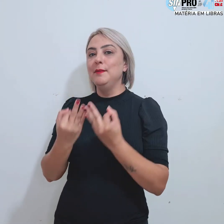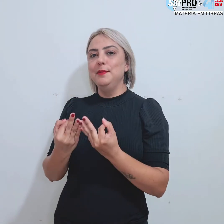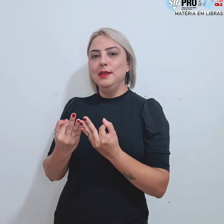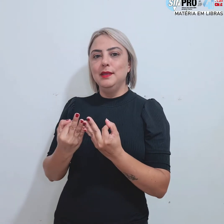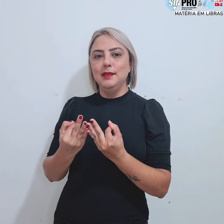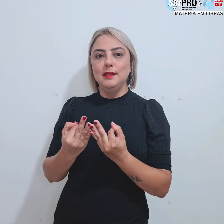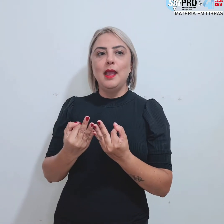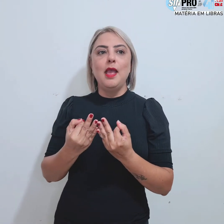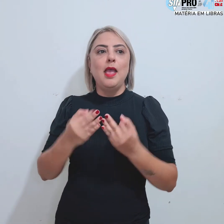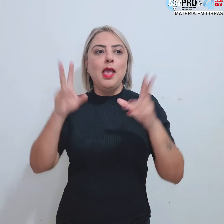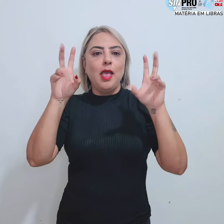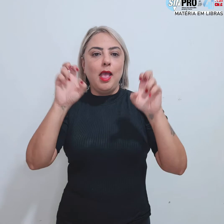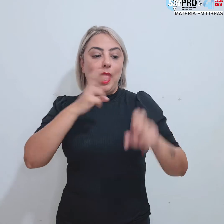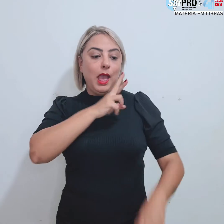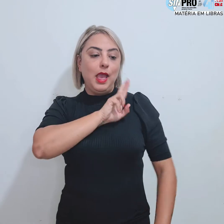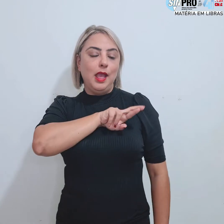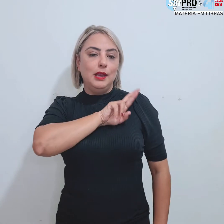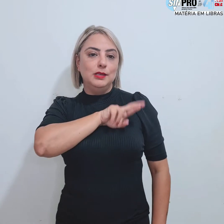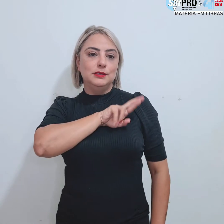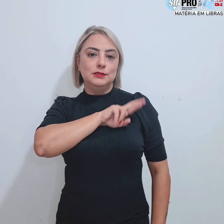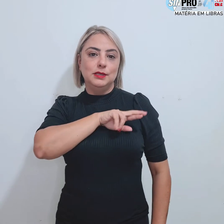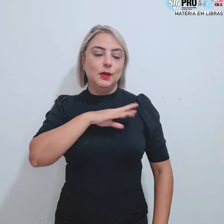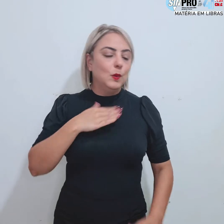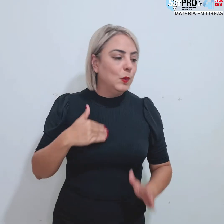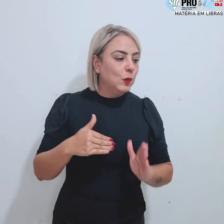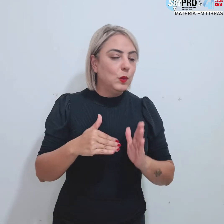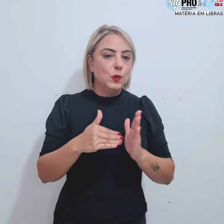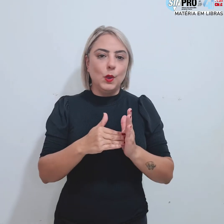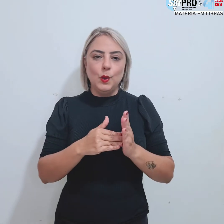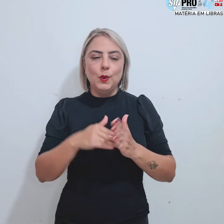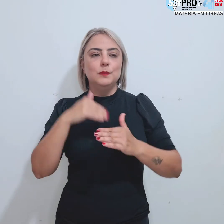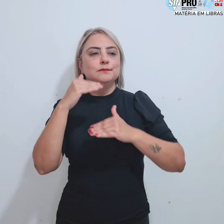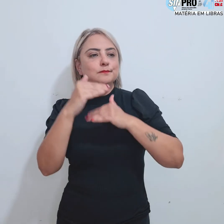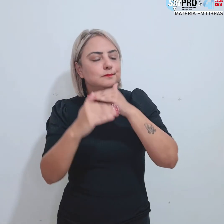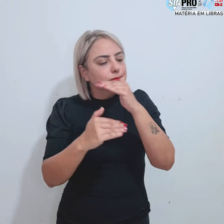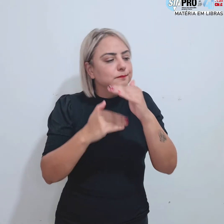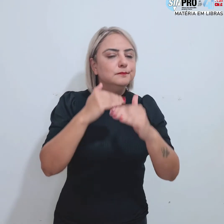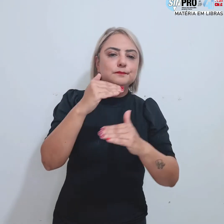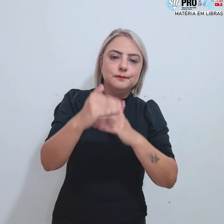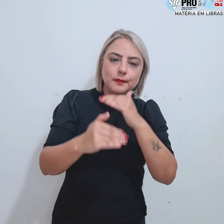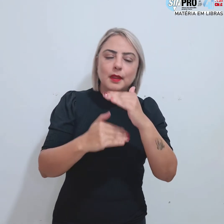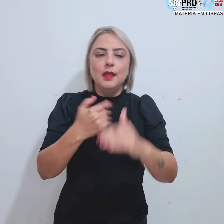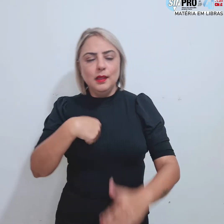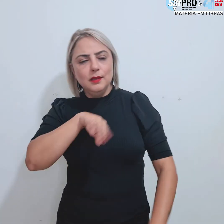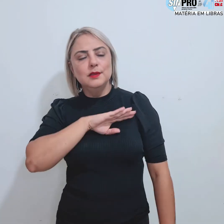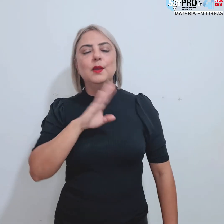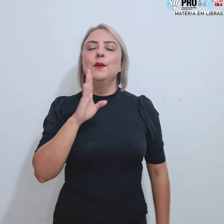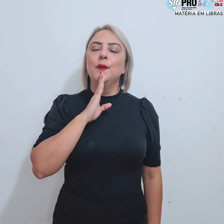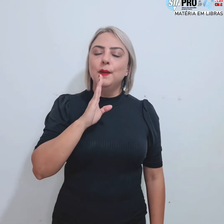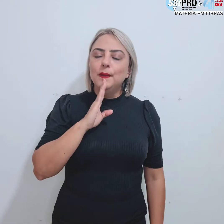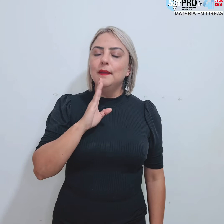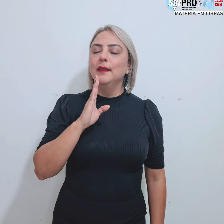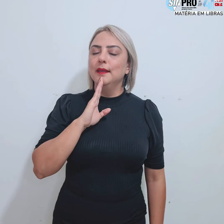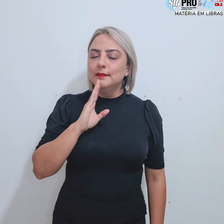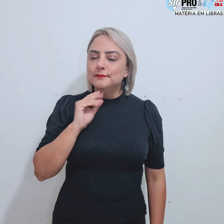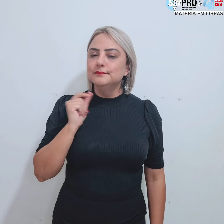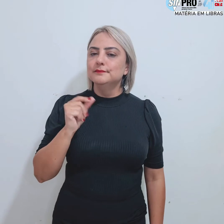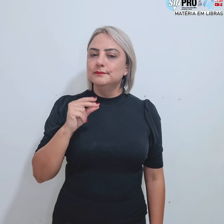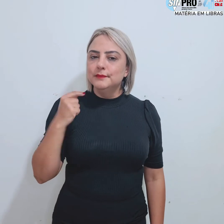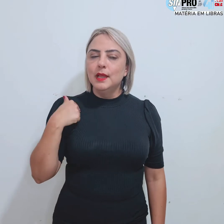famílias, às questões religiosas. Todos esses processos que a gente conhece bem quando